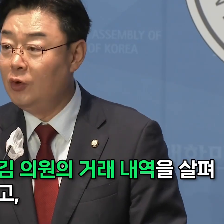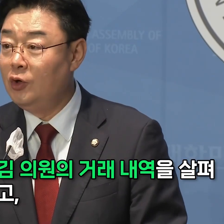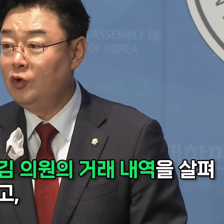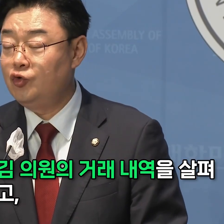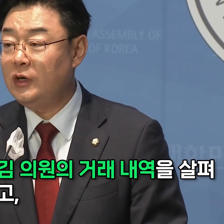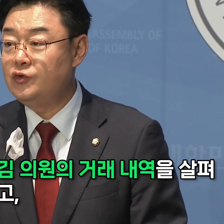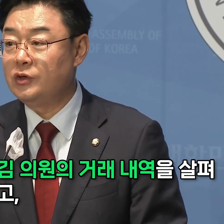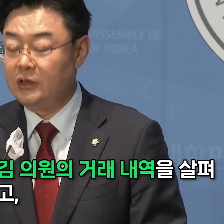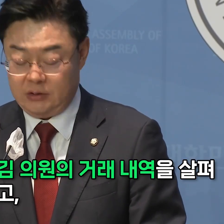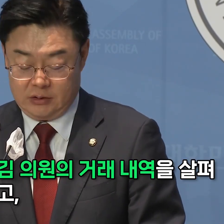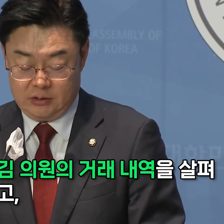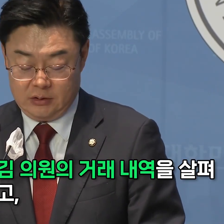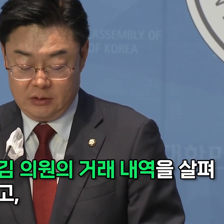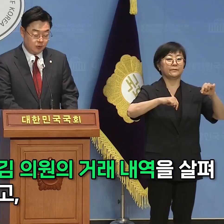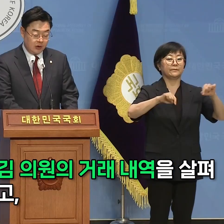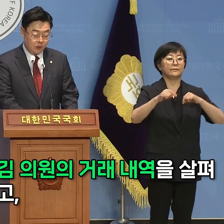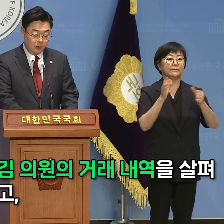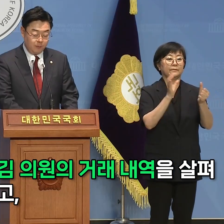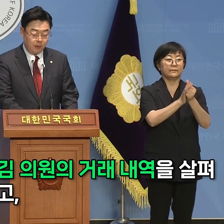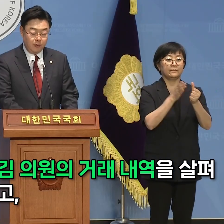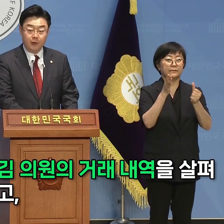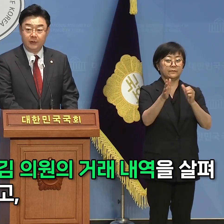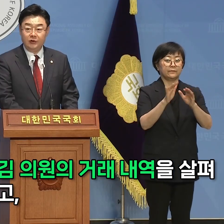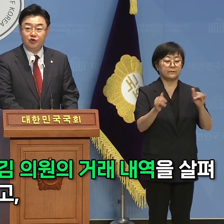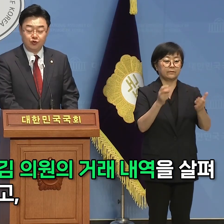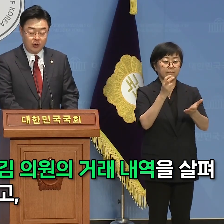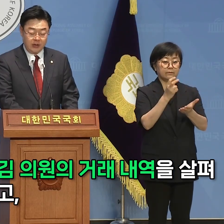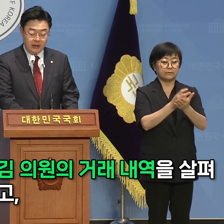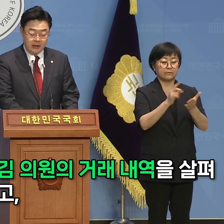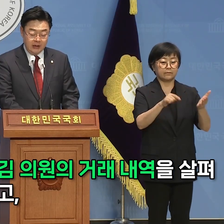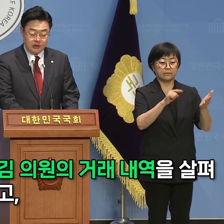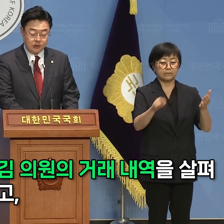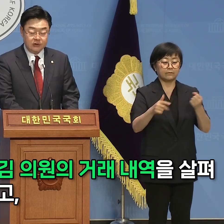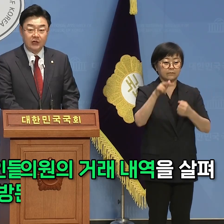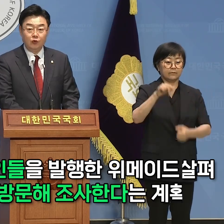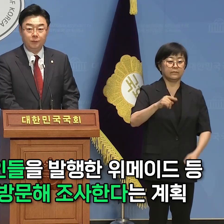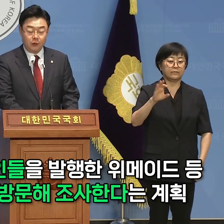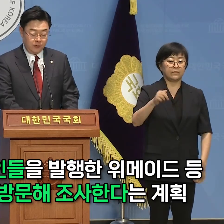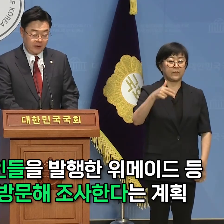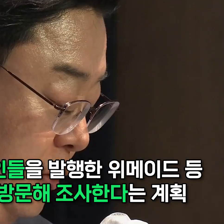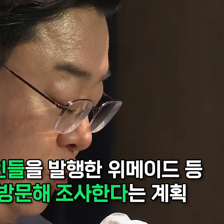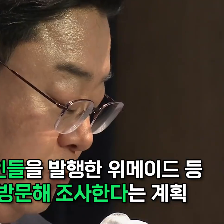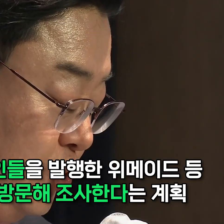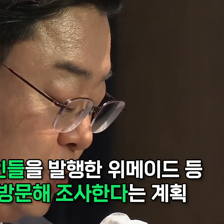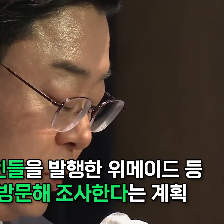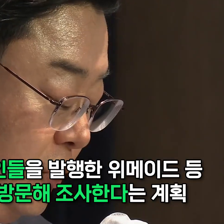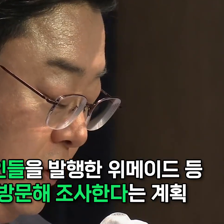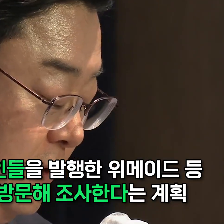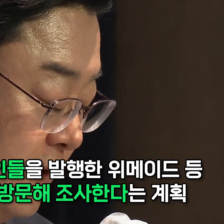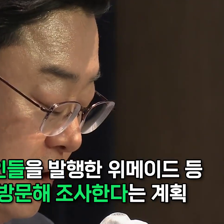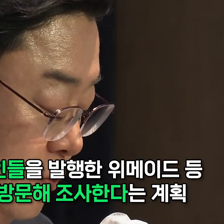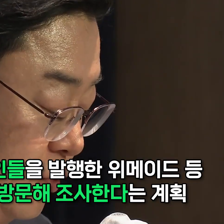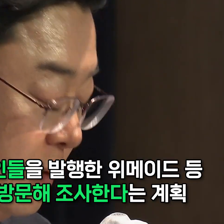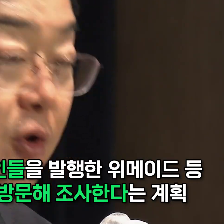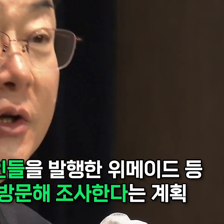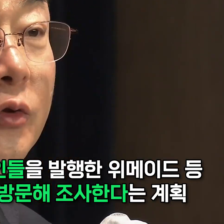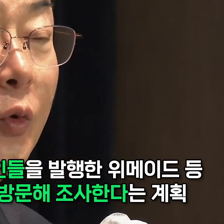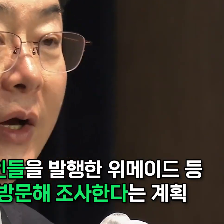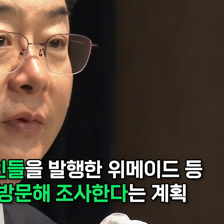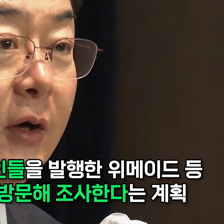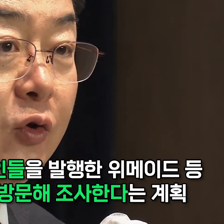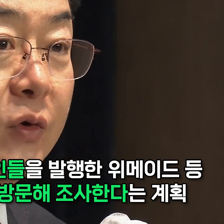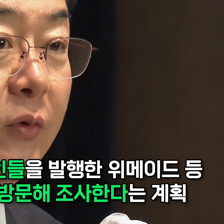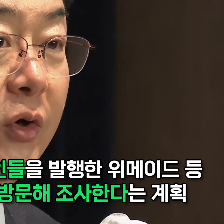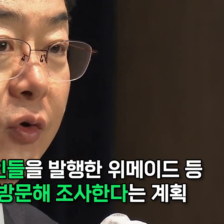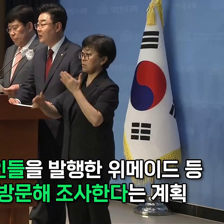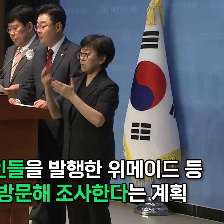외부 전문가와 함께 김 의원의 거래 내역을 살펴 법적 조치를 검토하고 논란이 된 P2E 코인들을 발행한 위메이드